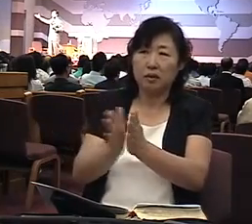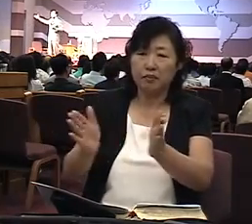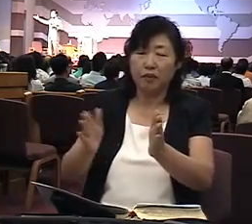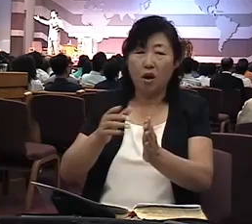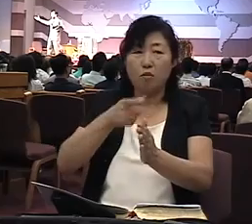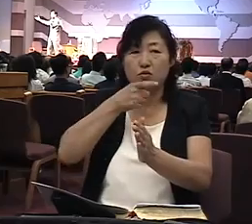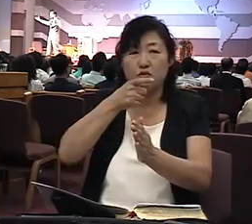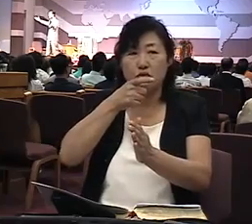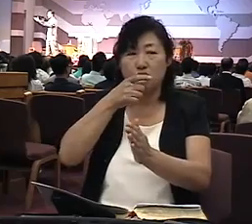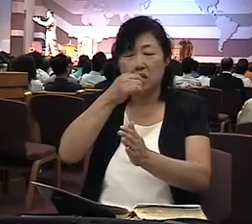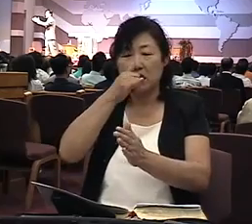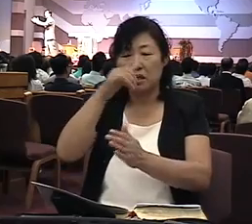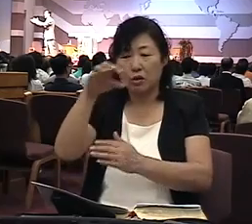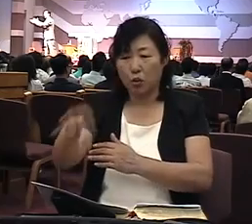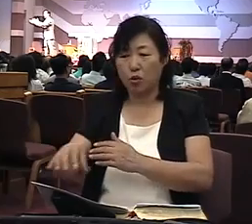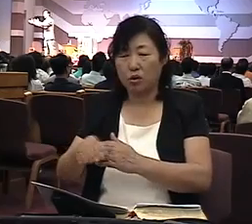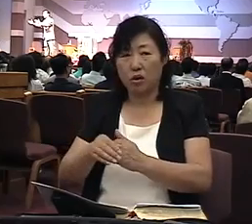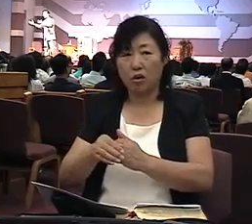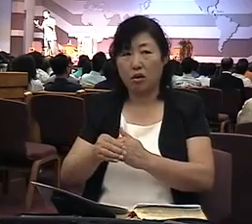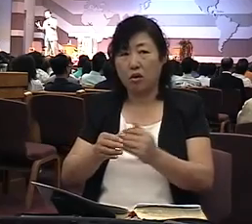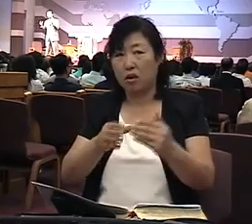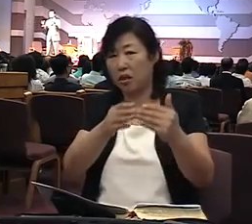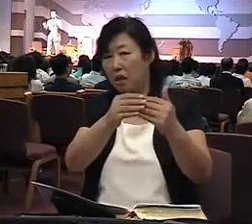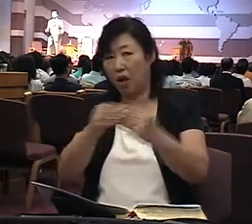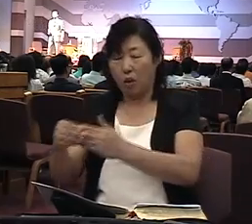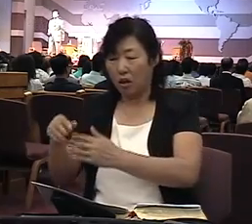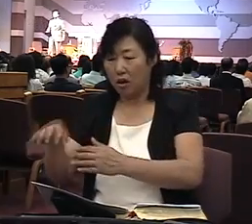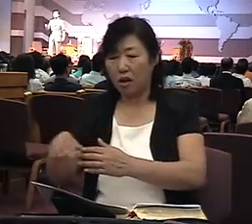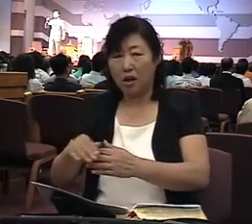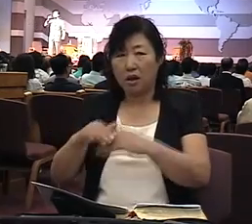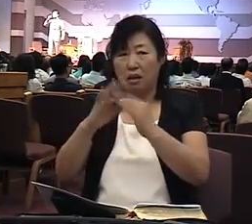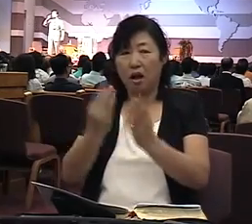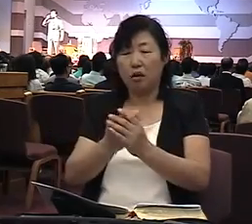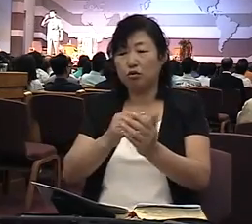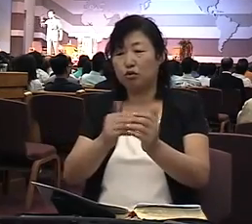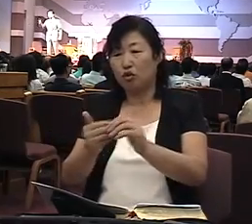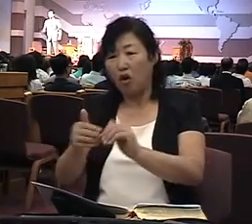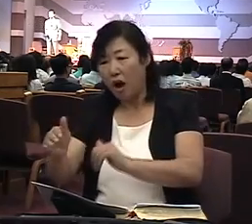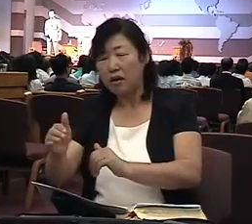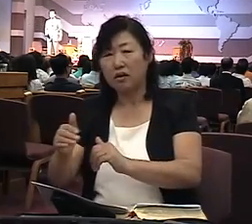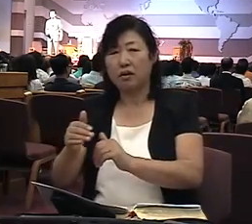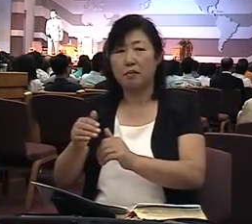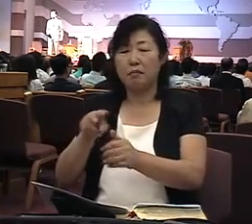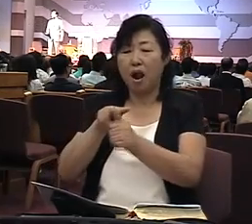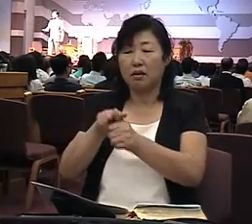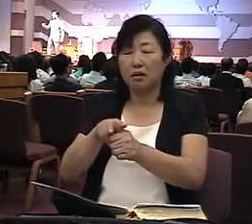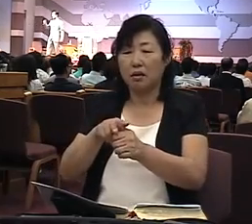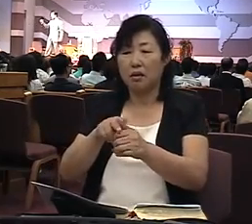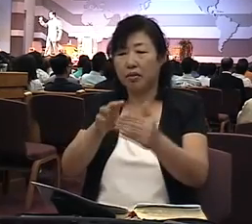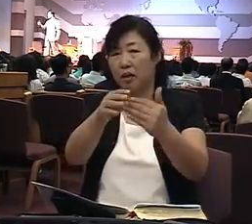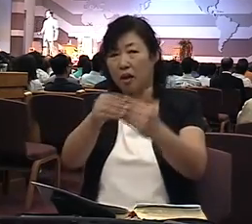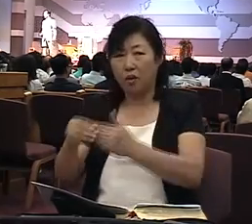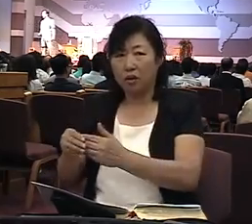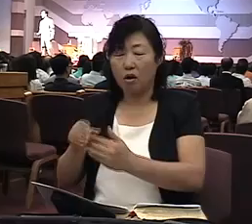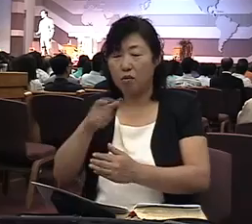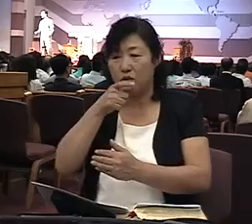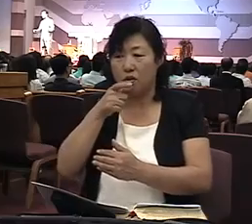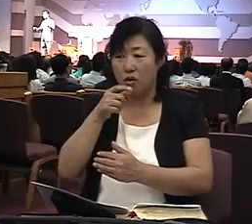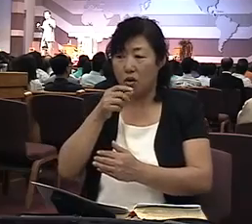곳을 그들이 풀어냅니다. 다 죽어가는 말들이 그때 필수하죠. 그 물을 향해 달려갑니다. 물을 향해